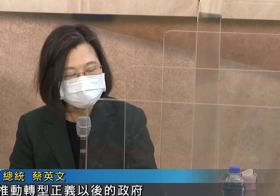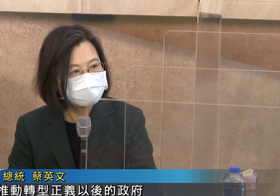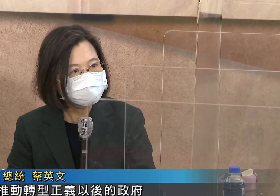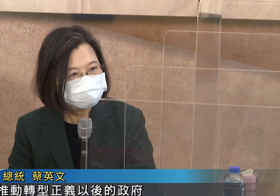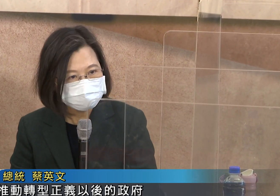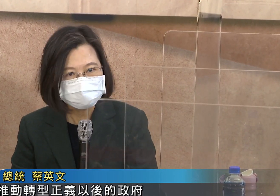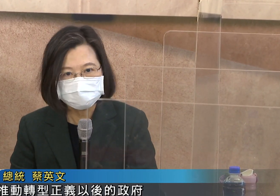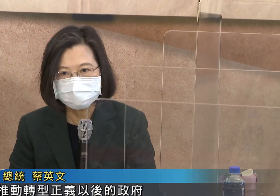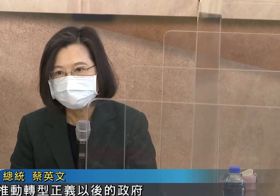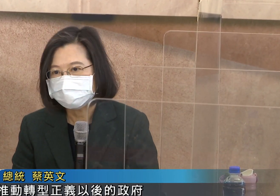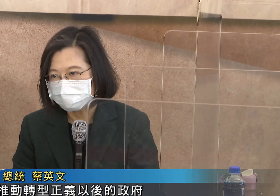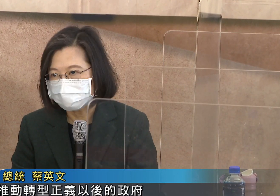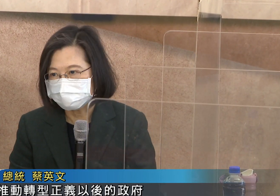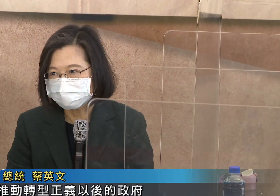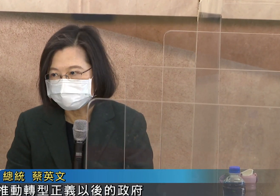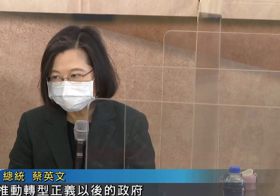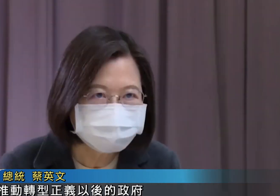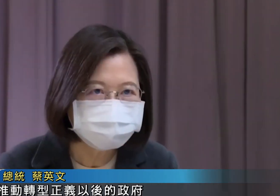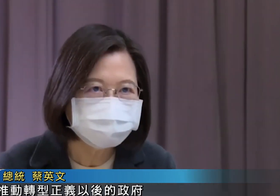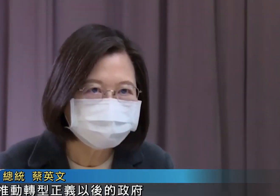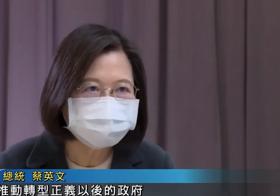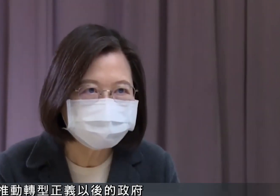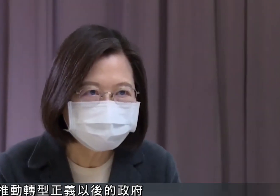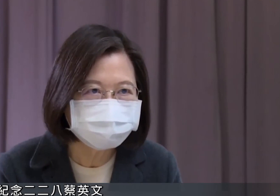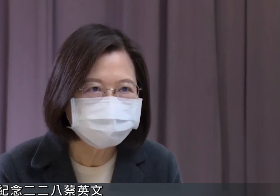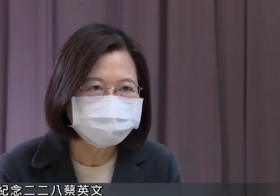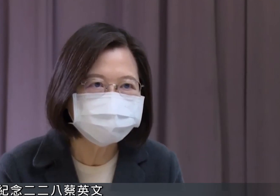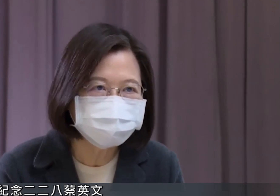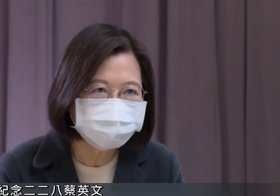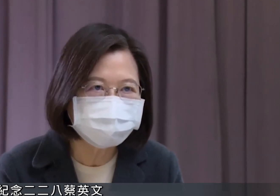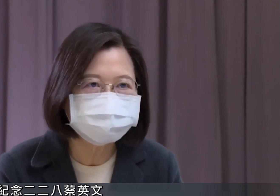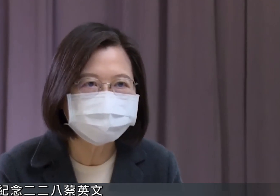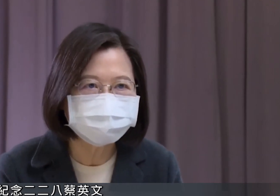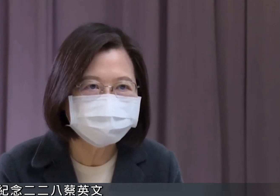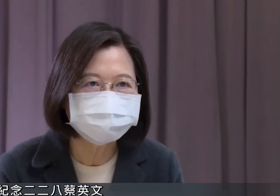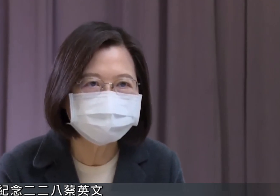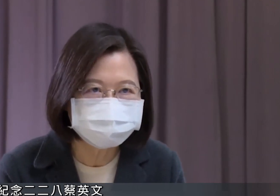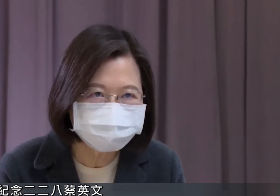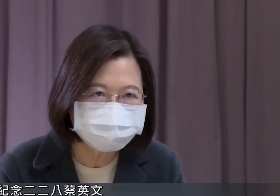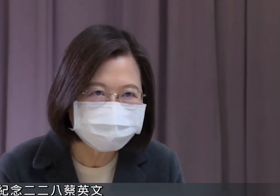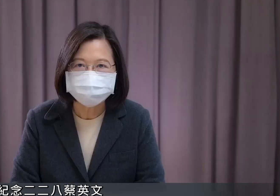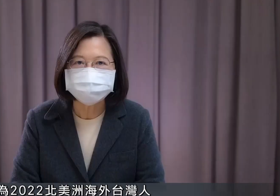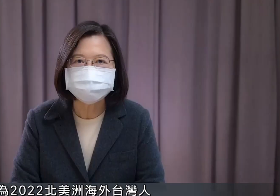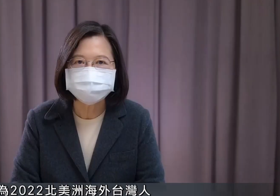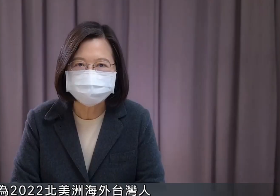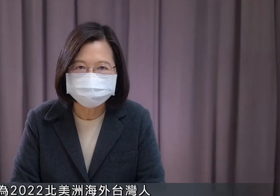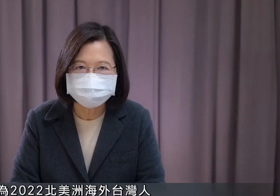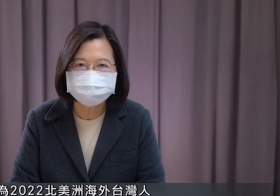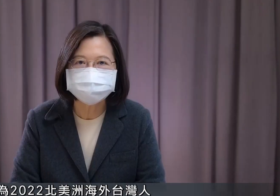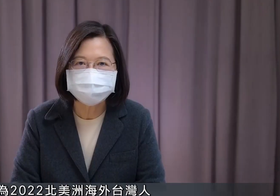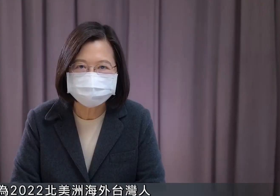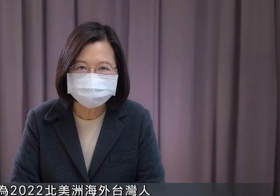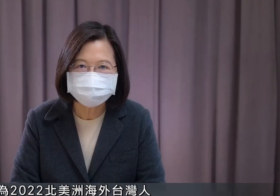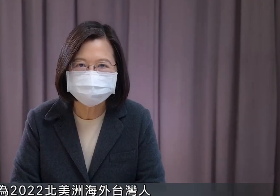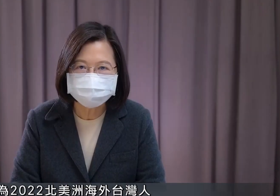的这一条回头路。 今年228，蔡英文也提前以录影方式为2022北美洲海外台湾人